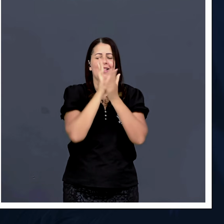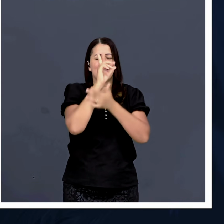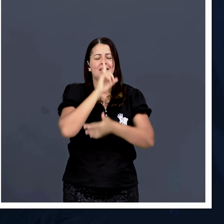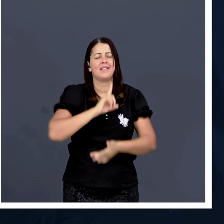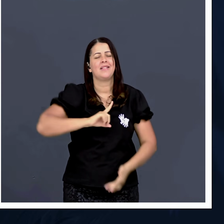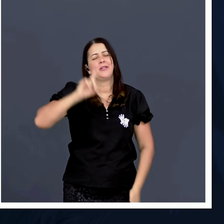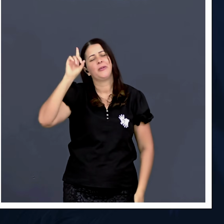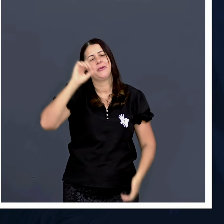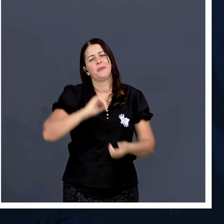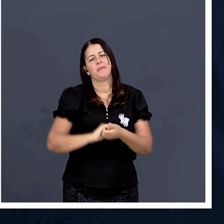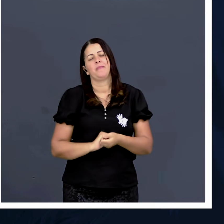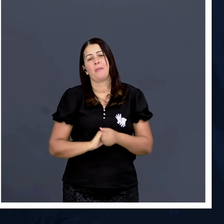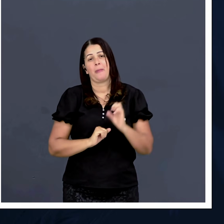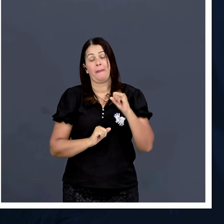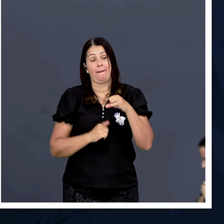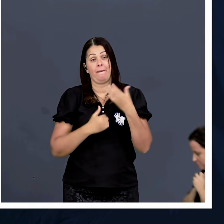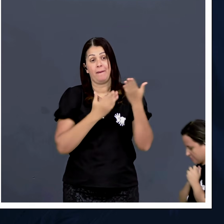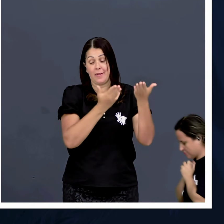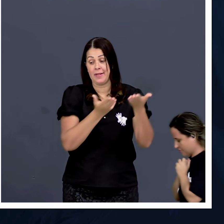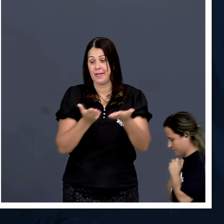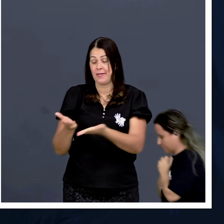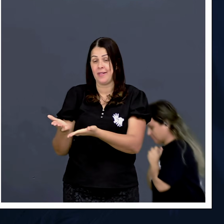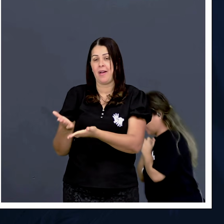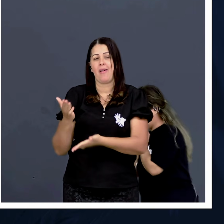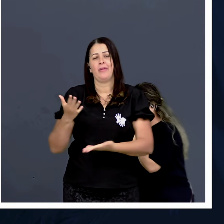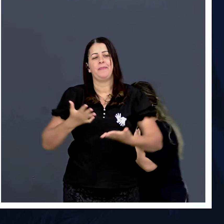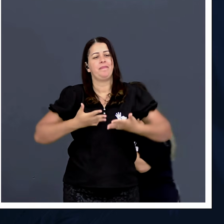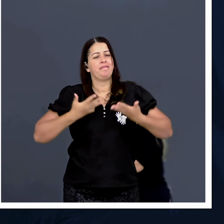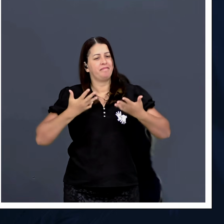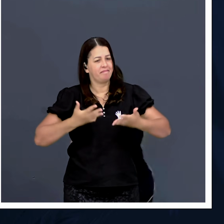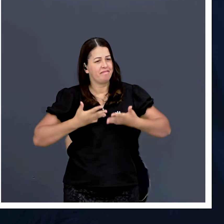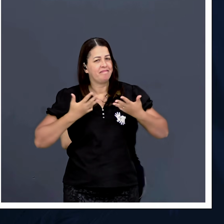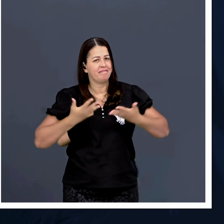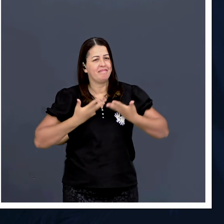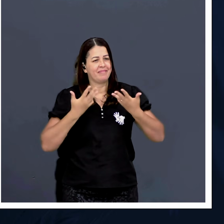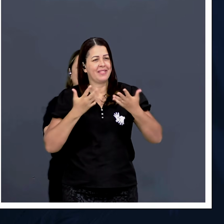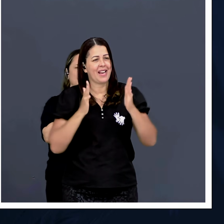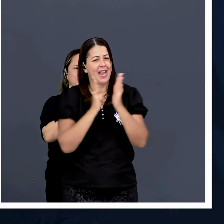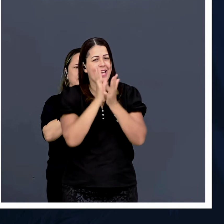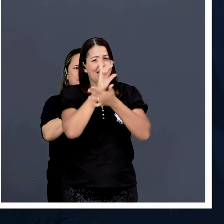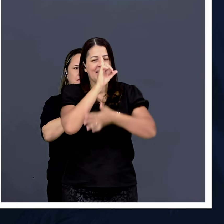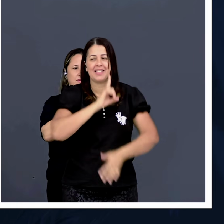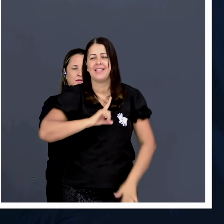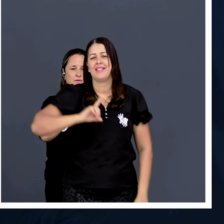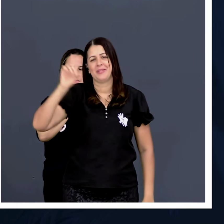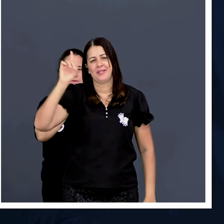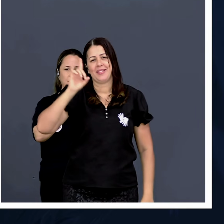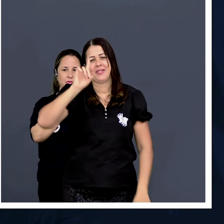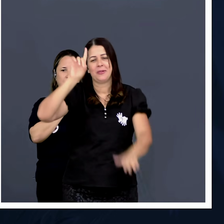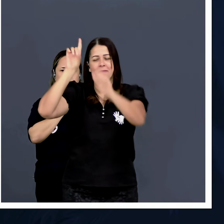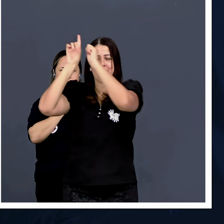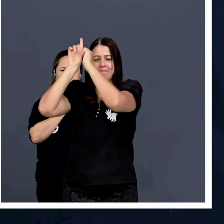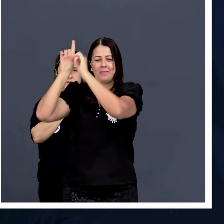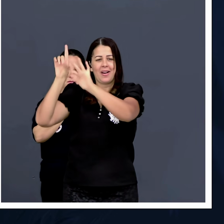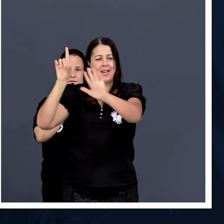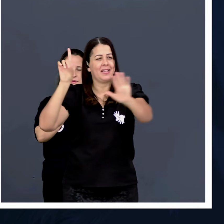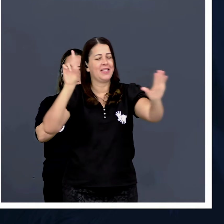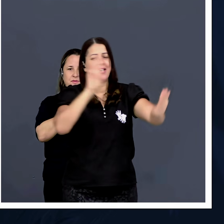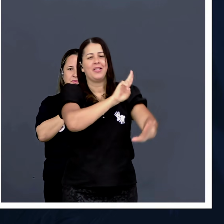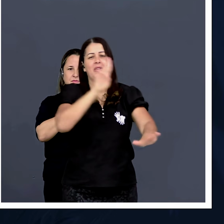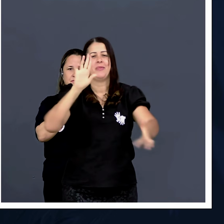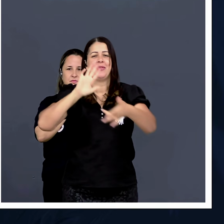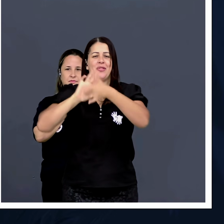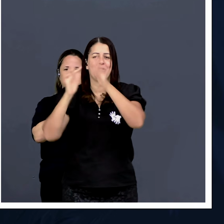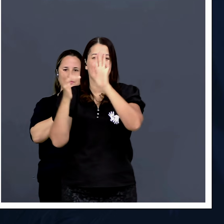Deus. Quando vier, venha com alegria e dê graças a Deus. Deus abençoe em nome de